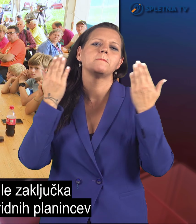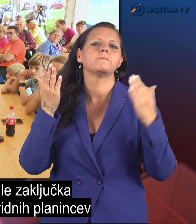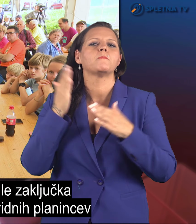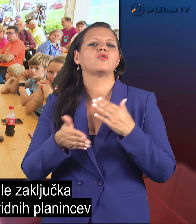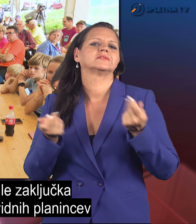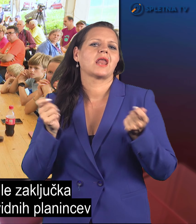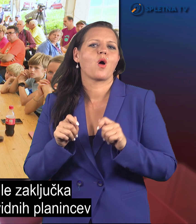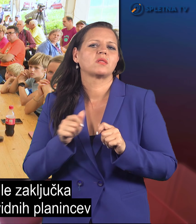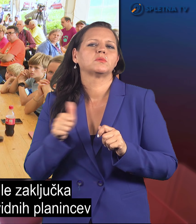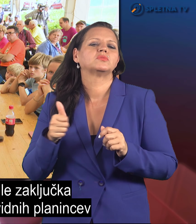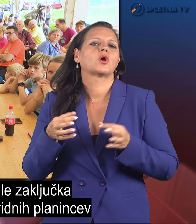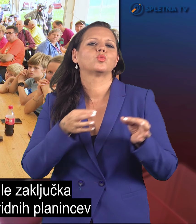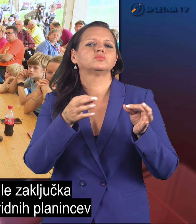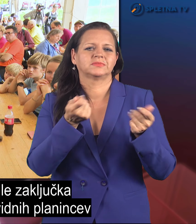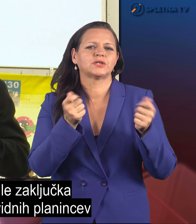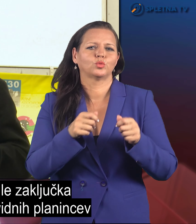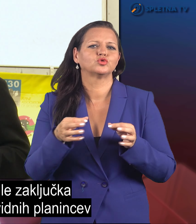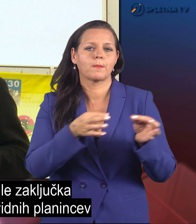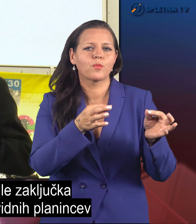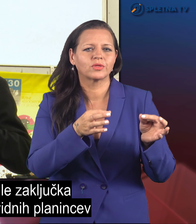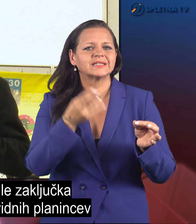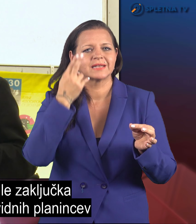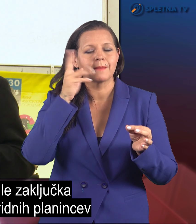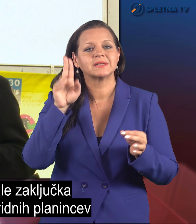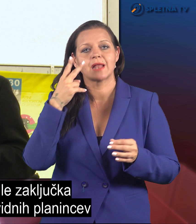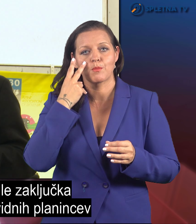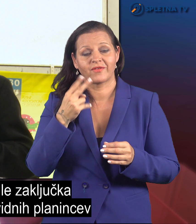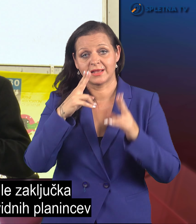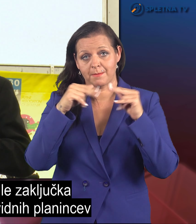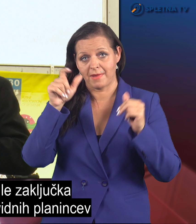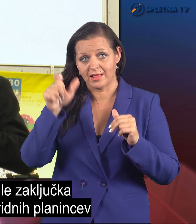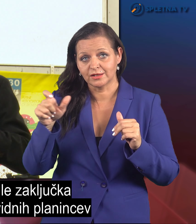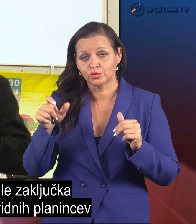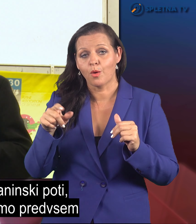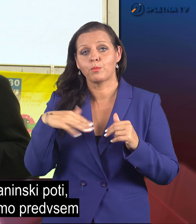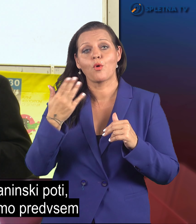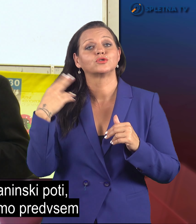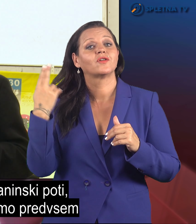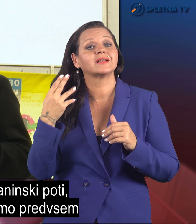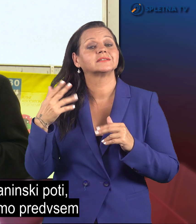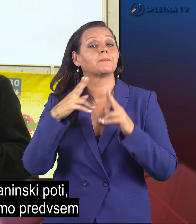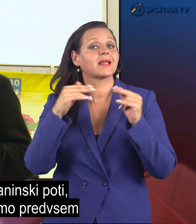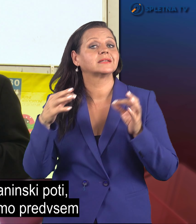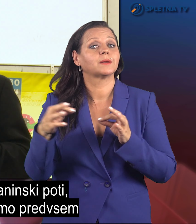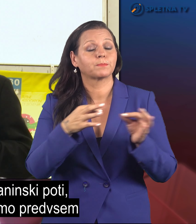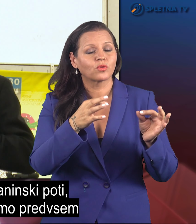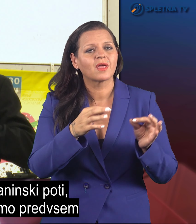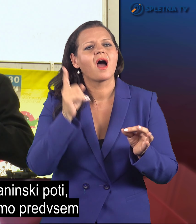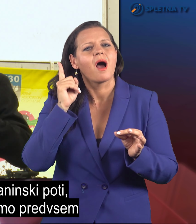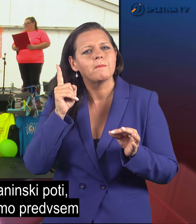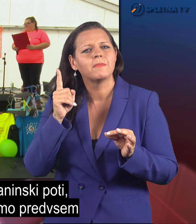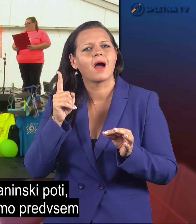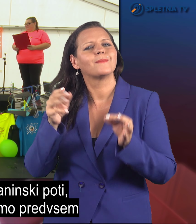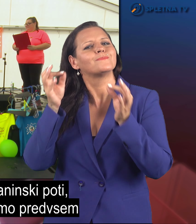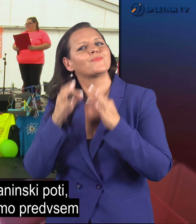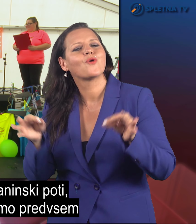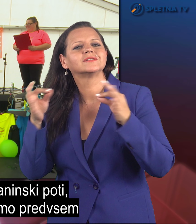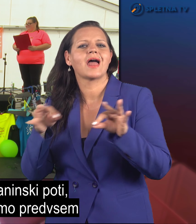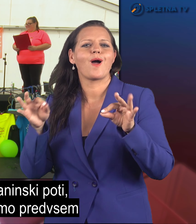tem dogodku ne proslavljamo le zaključka poti slepih in slabovidnih planincev po slovenski planinski poti,